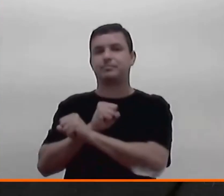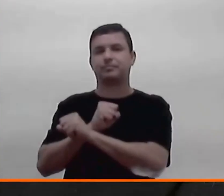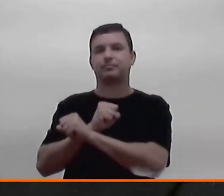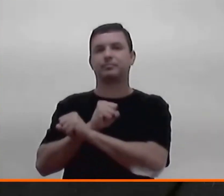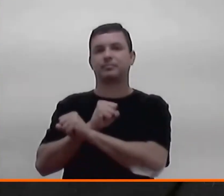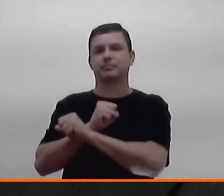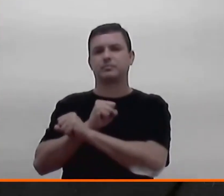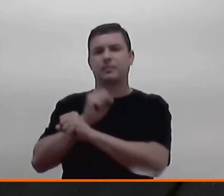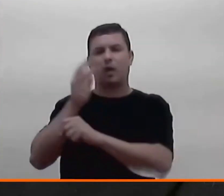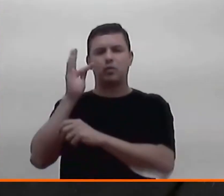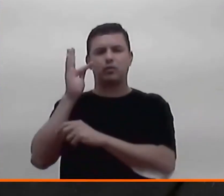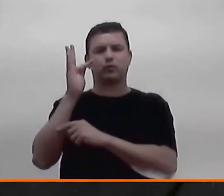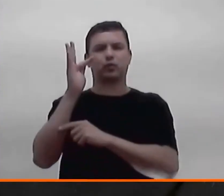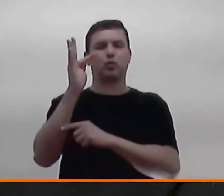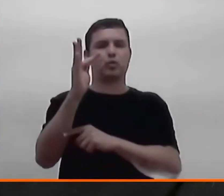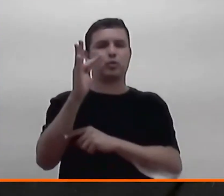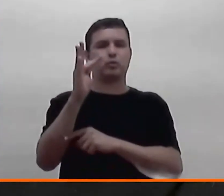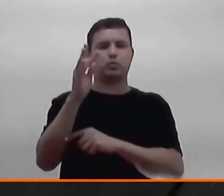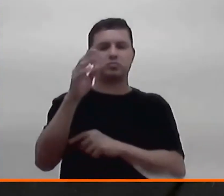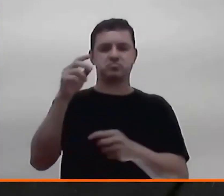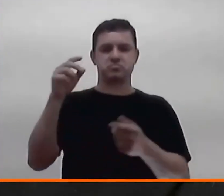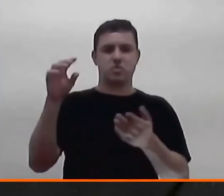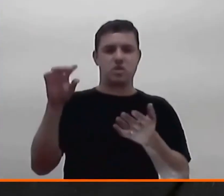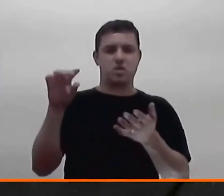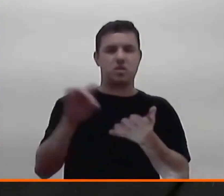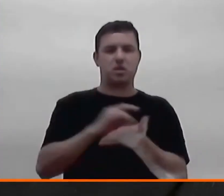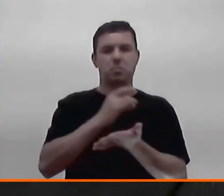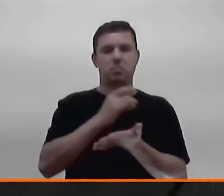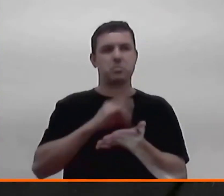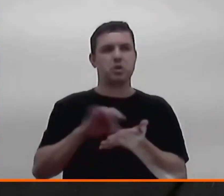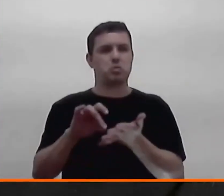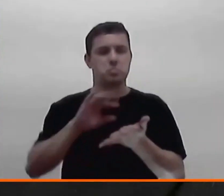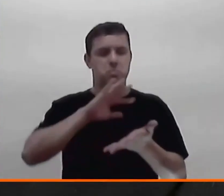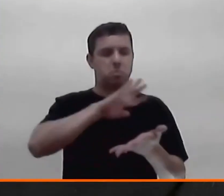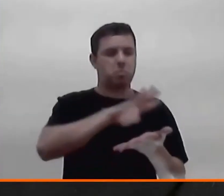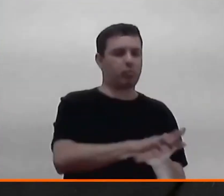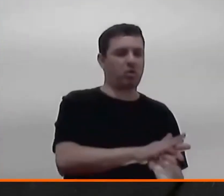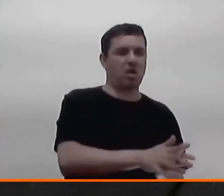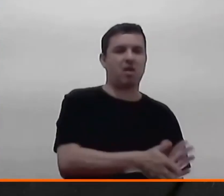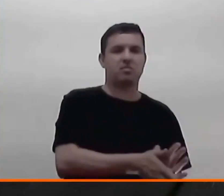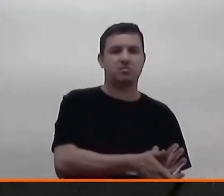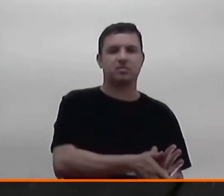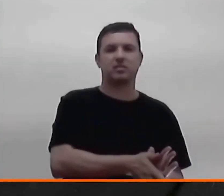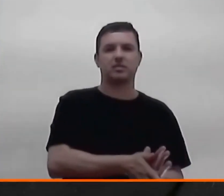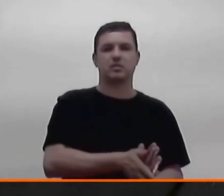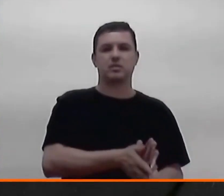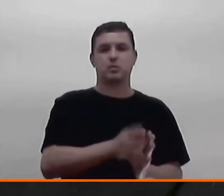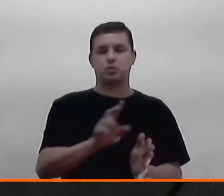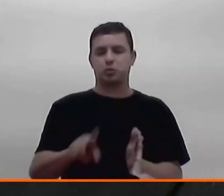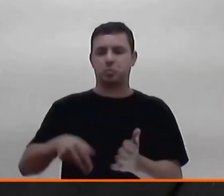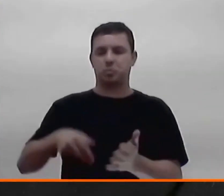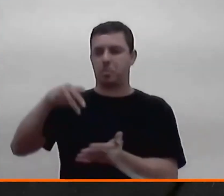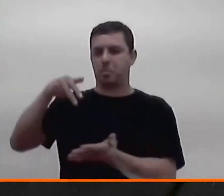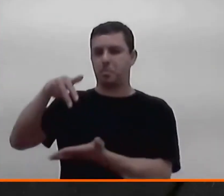até que eu coloque os inimigos como objeto de descanso para os seus pés.